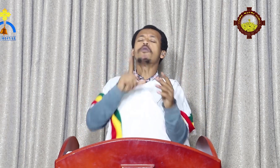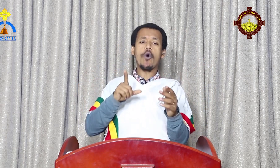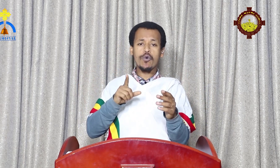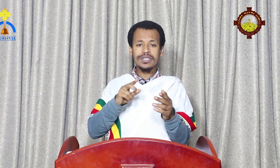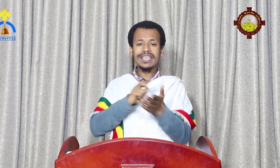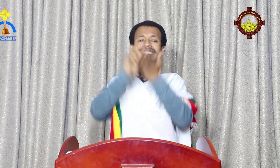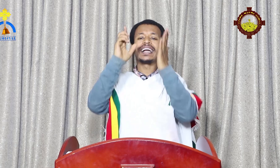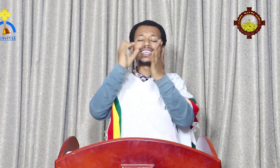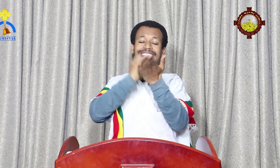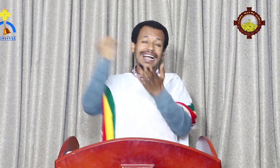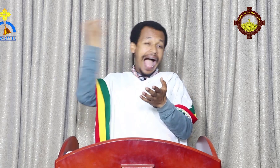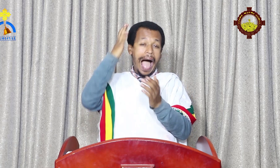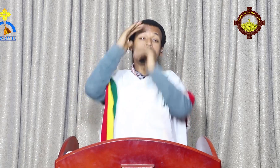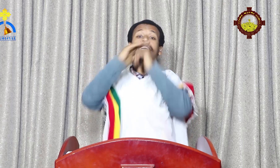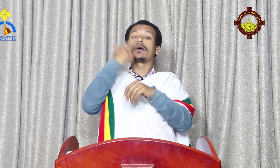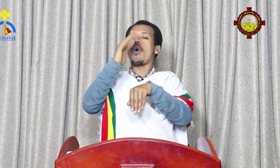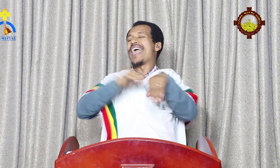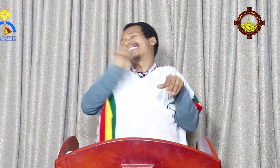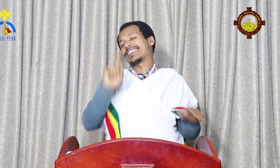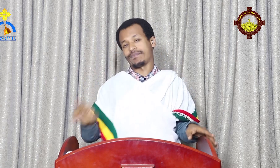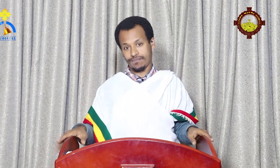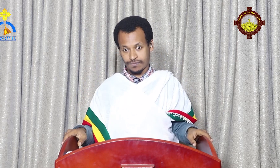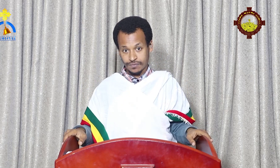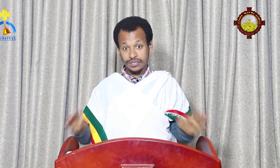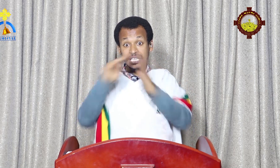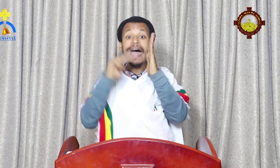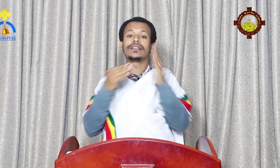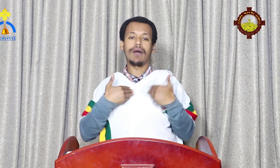ብሎ የሰካ አምላክ ተብሎ አይጠራም። ስርዓትም አለ።